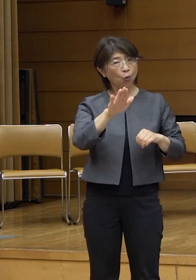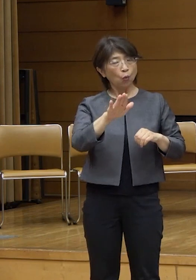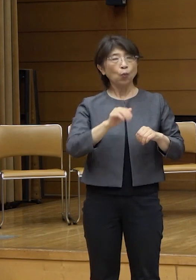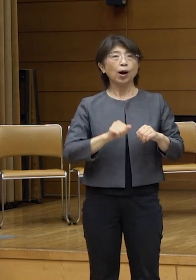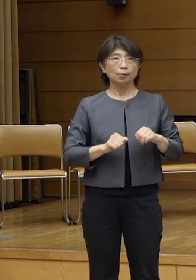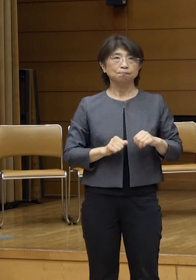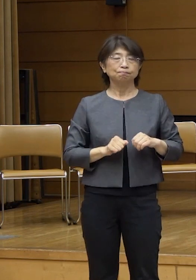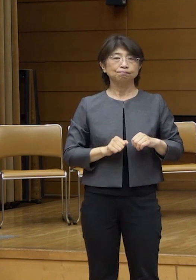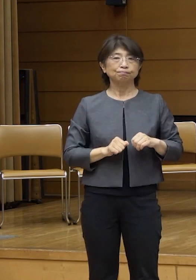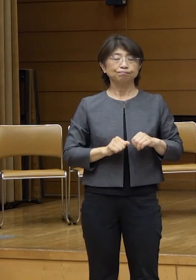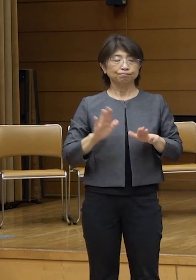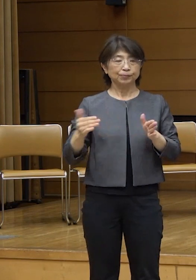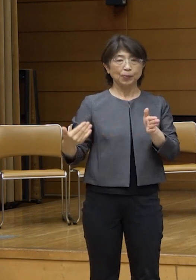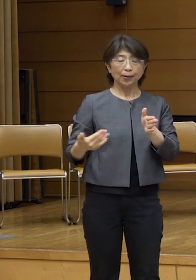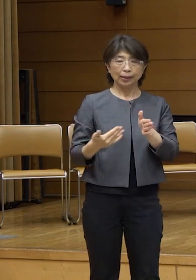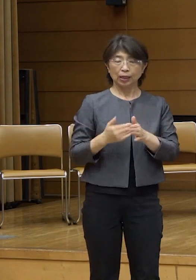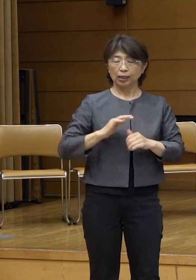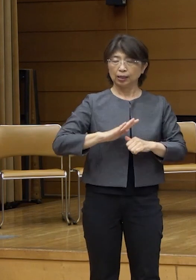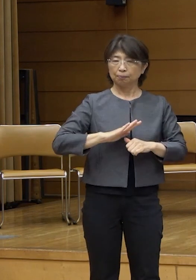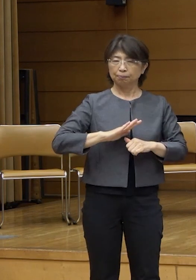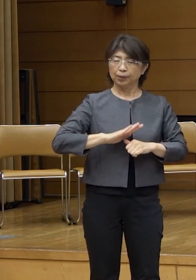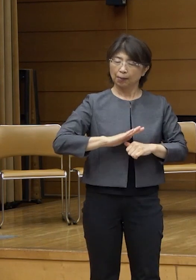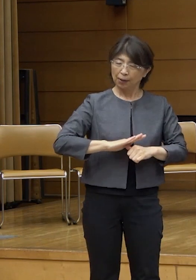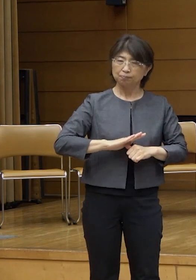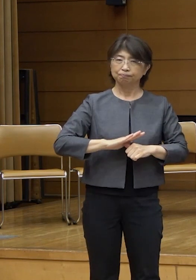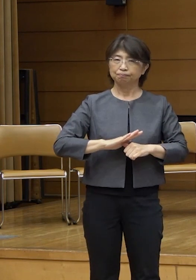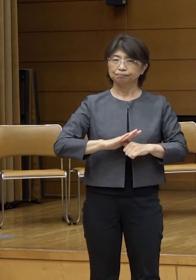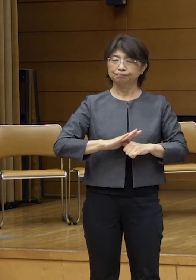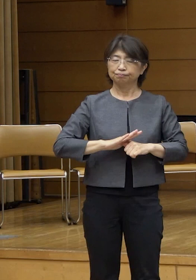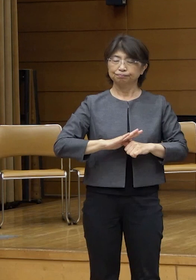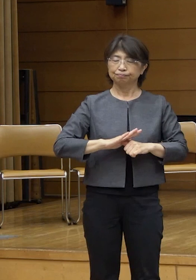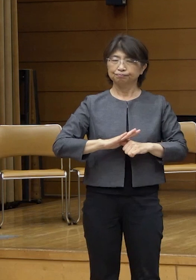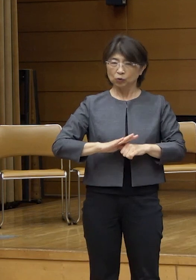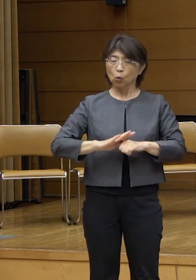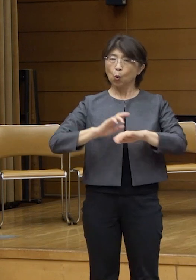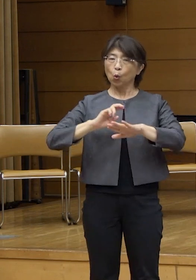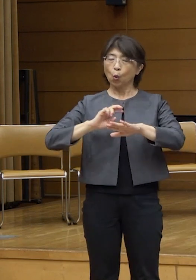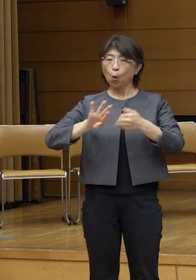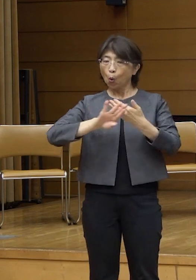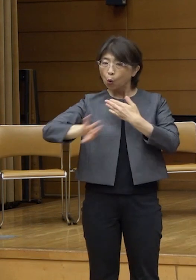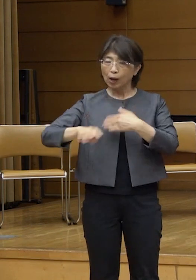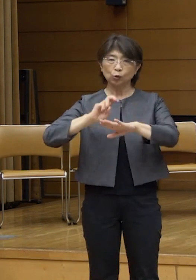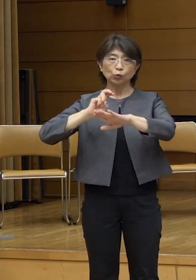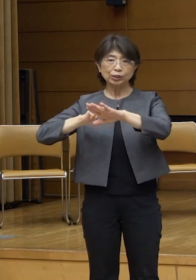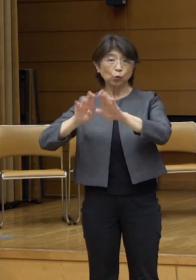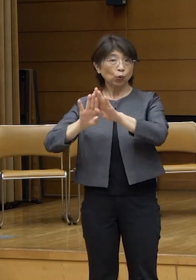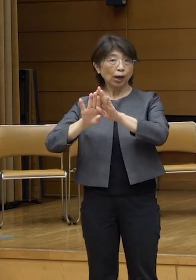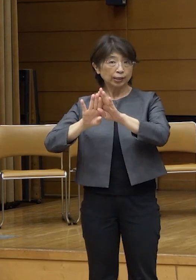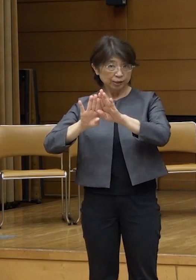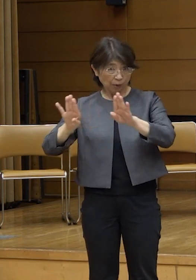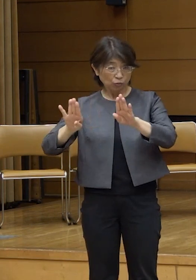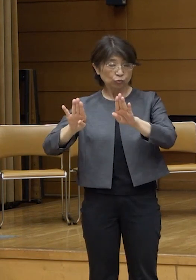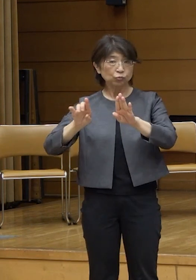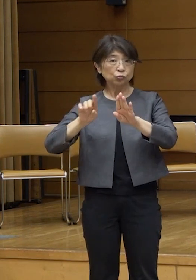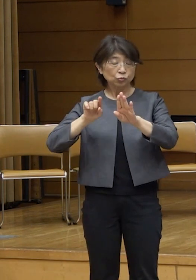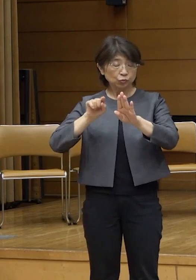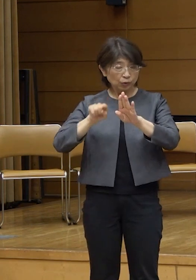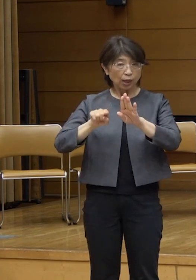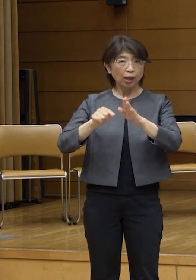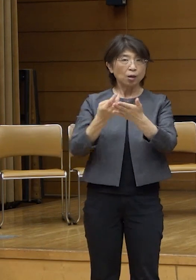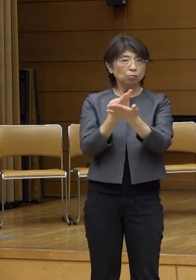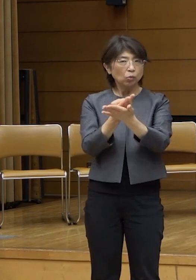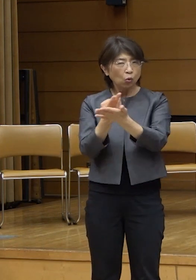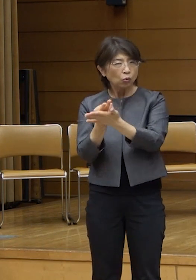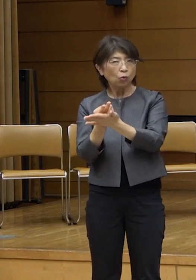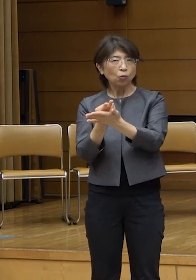で、ね、我慢してた病気の治療が始まったりというところで、また病床がそこの方で今